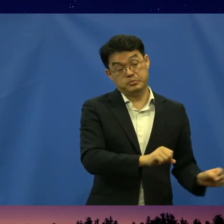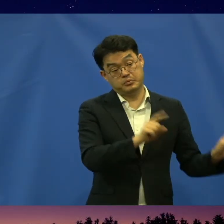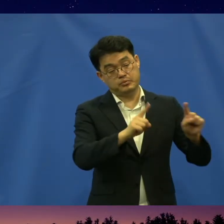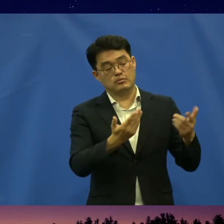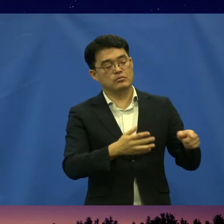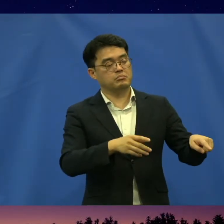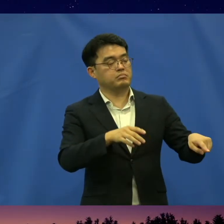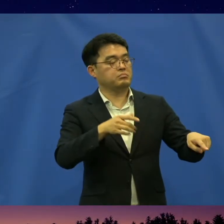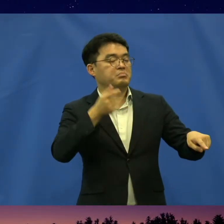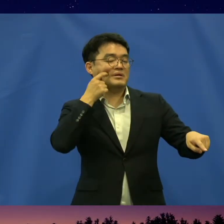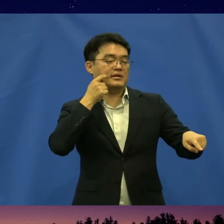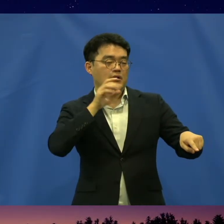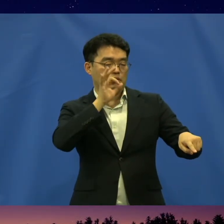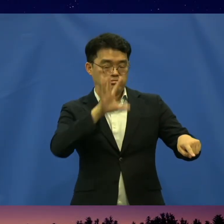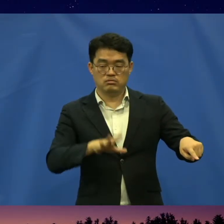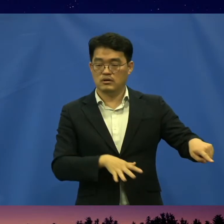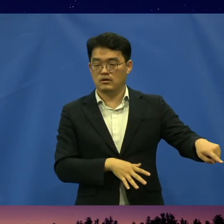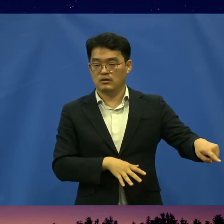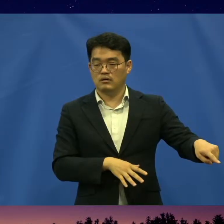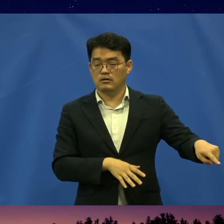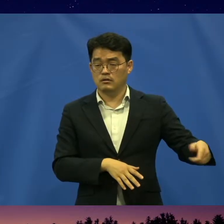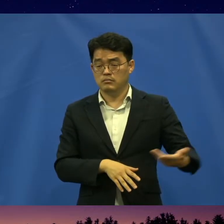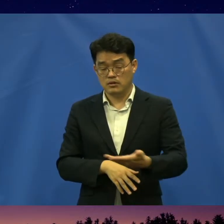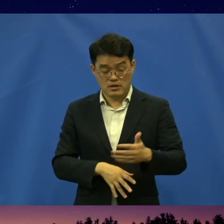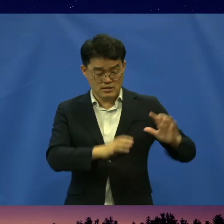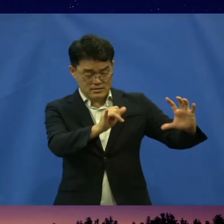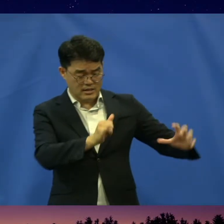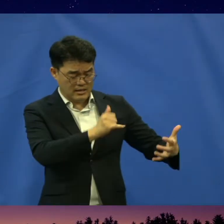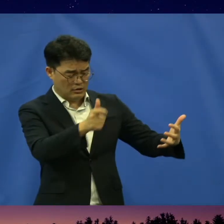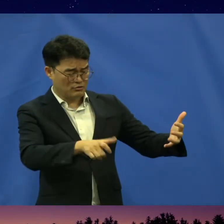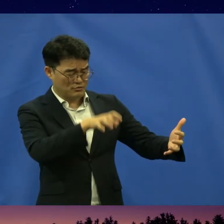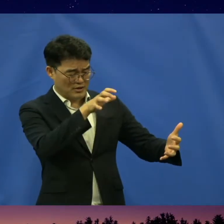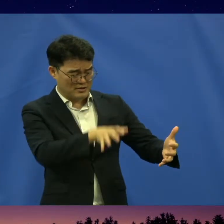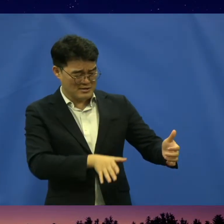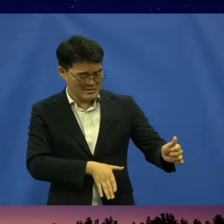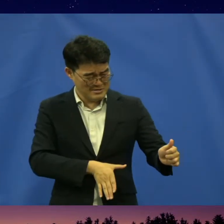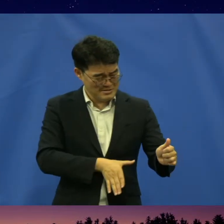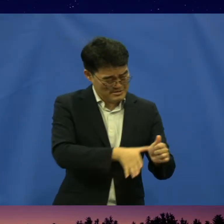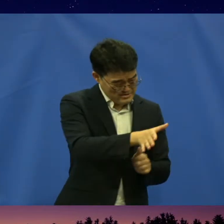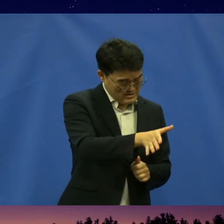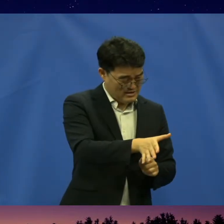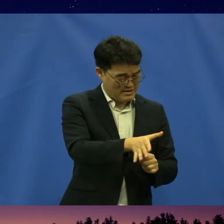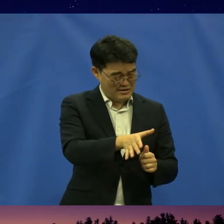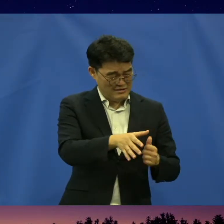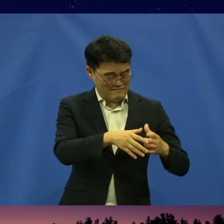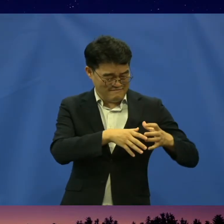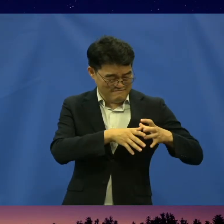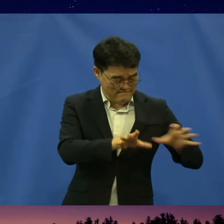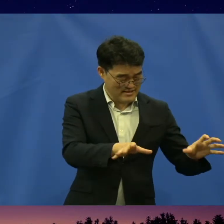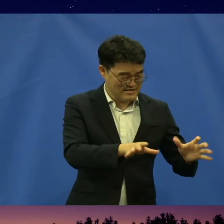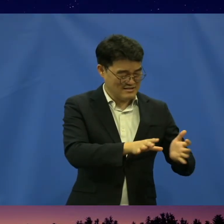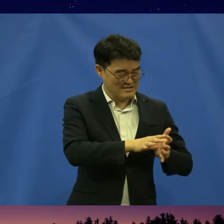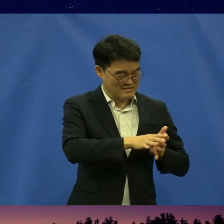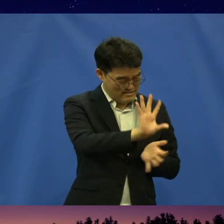여러분, 세상 안으로 들어가 보세요. 죽이는 영이 가득해요. 파괴적이고 폭력적이고.